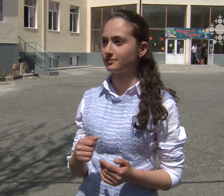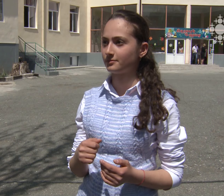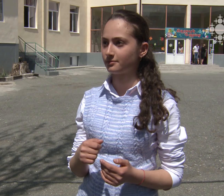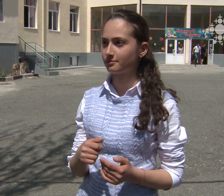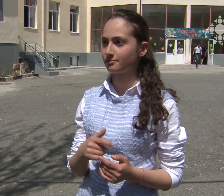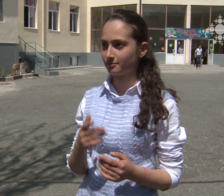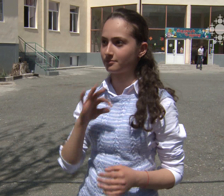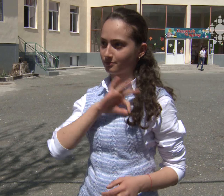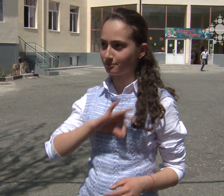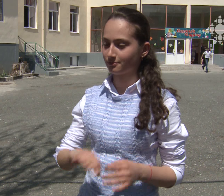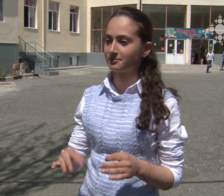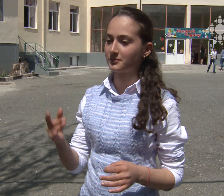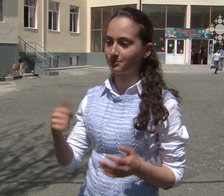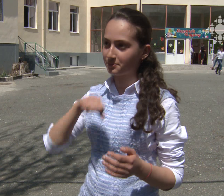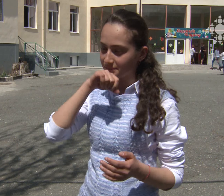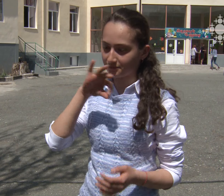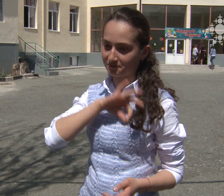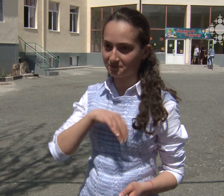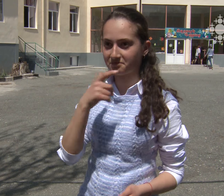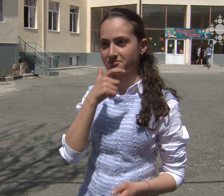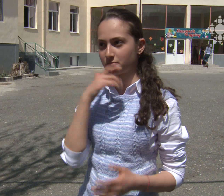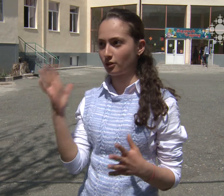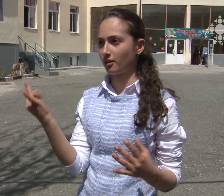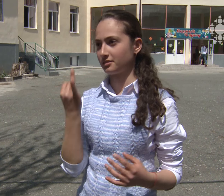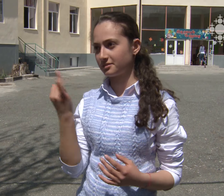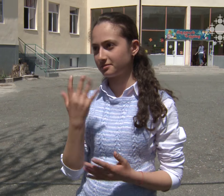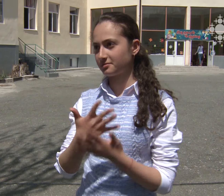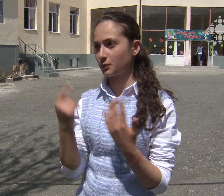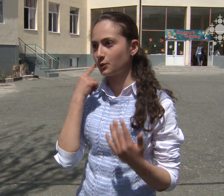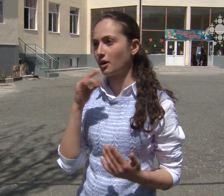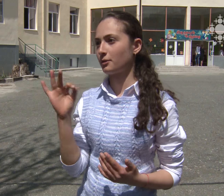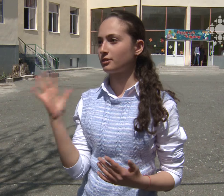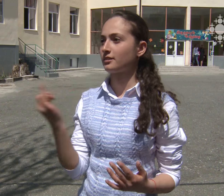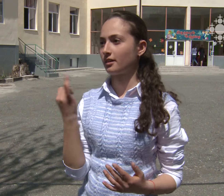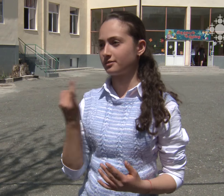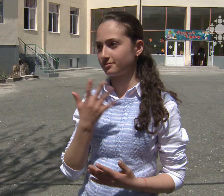սկավառակը, այն կարծում եմ կոգնի ավելի մանրամասն իմանալ հարության տոնի մասին։